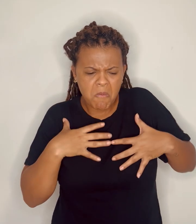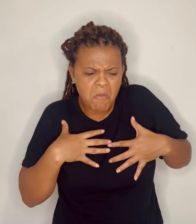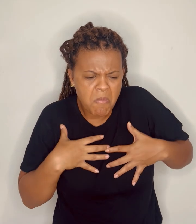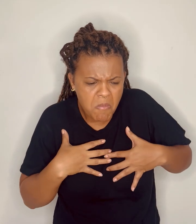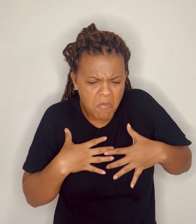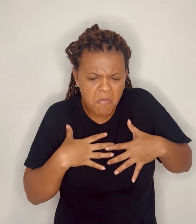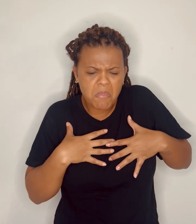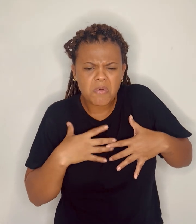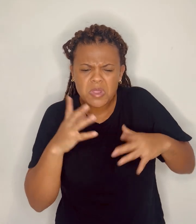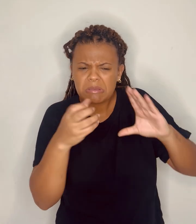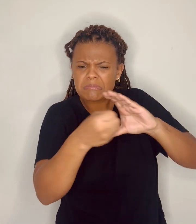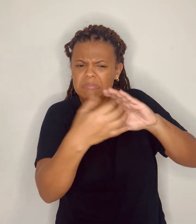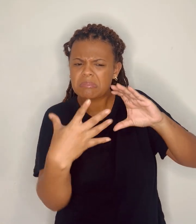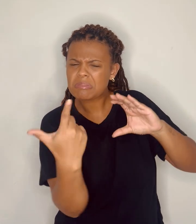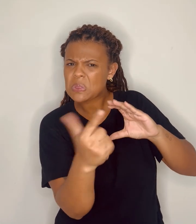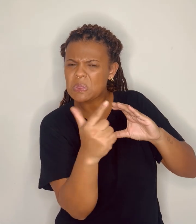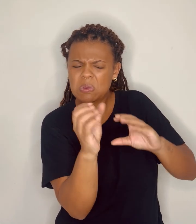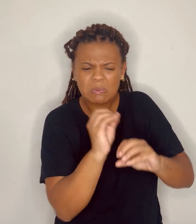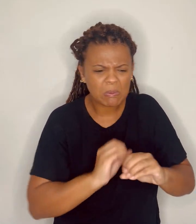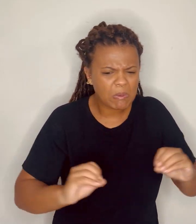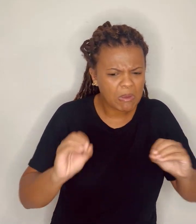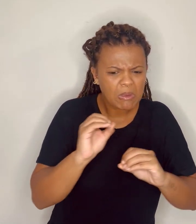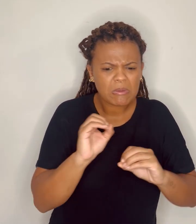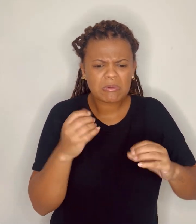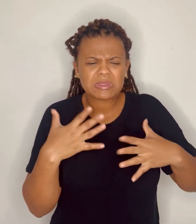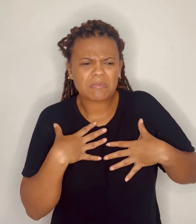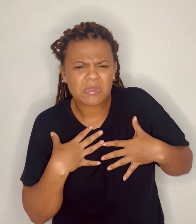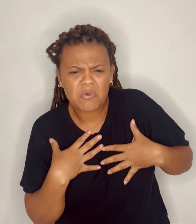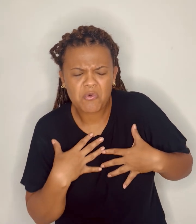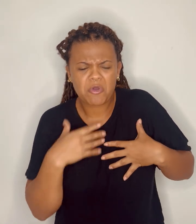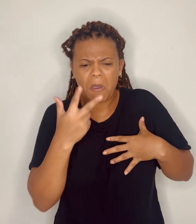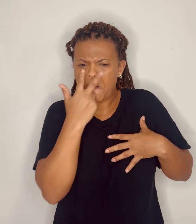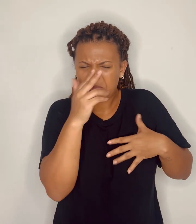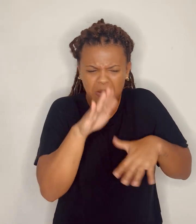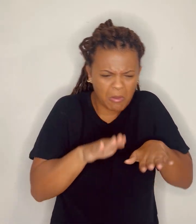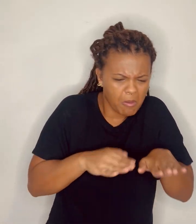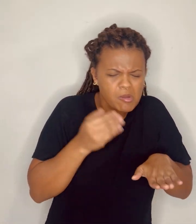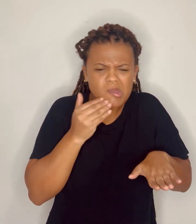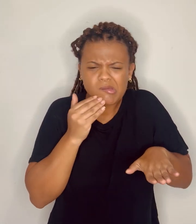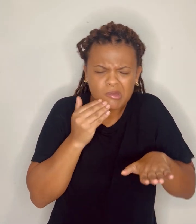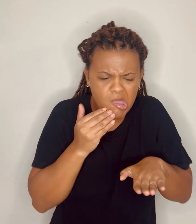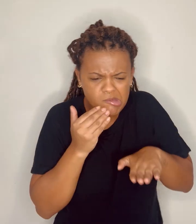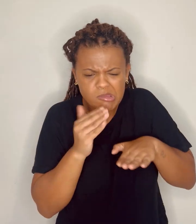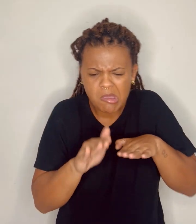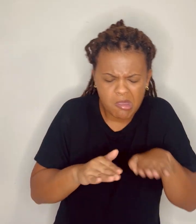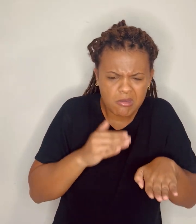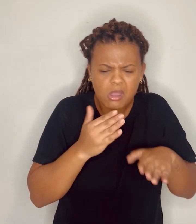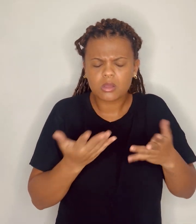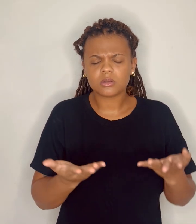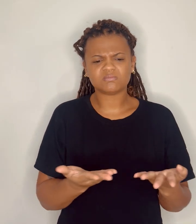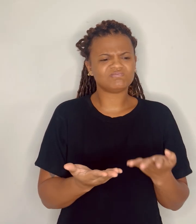poucos detalhes, inclusive curvado, corcunda, como se tivesse uma má formação, os pés meio